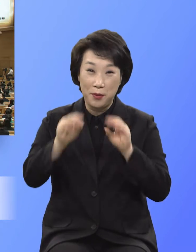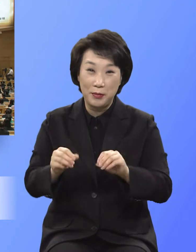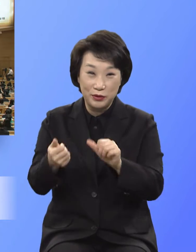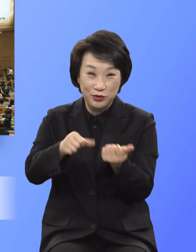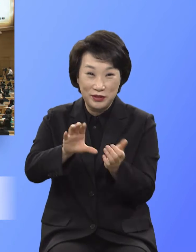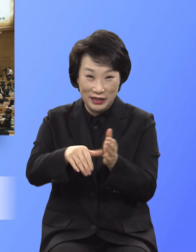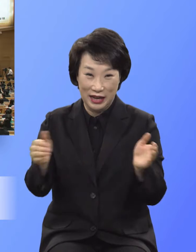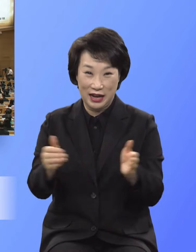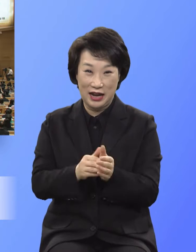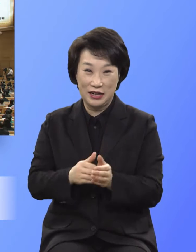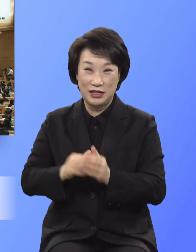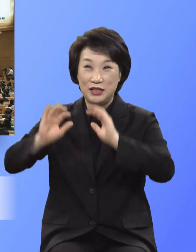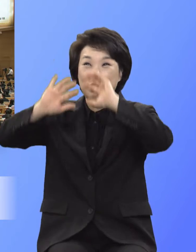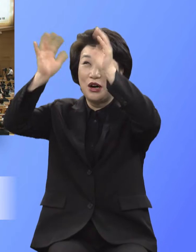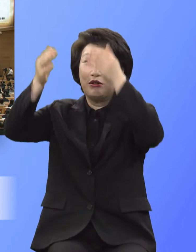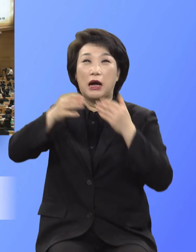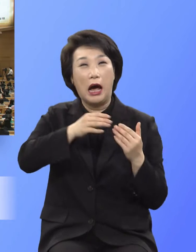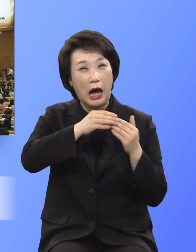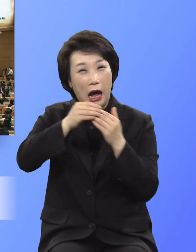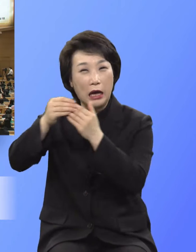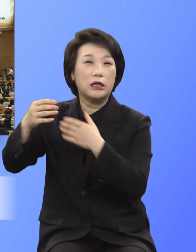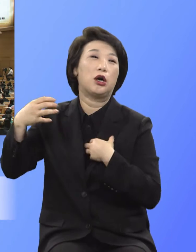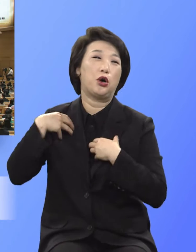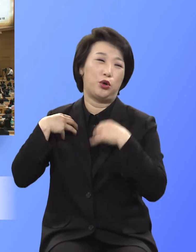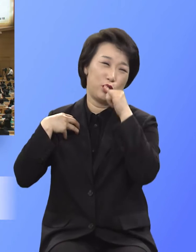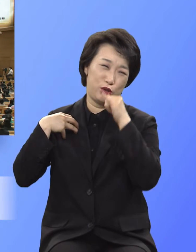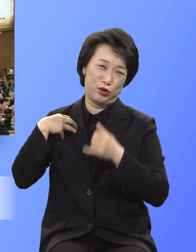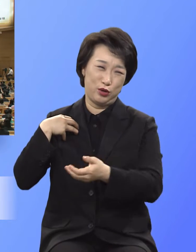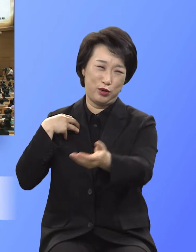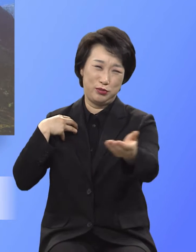끝날 때까지 천국으로 안내해야 되니까.